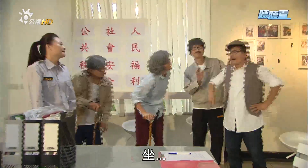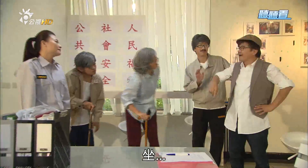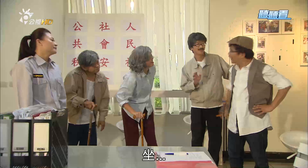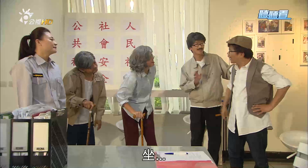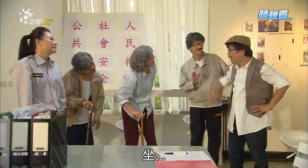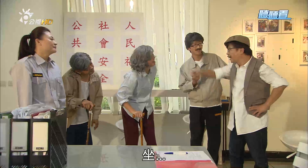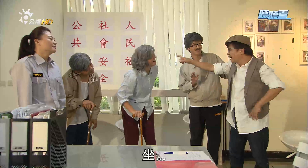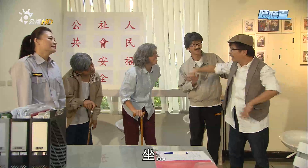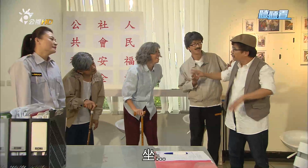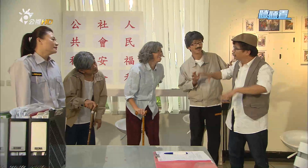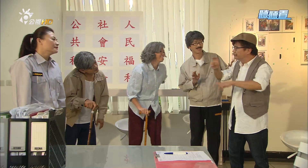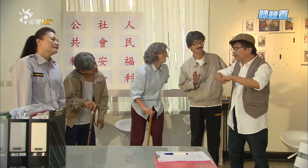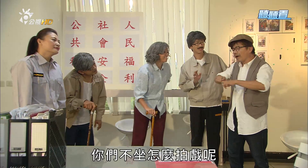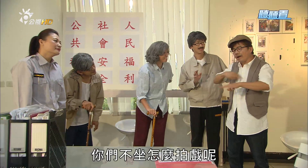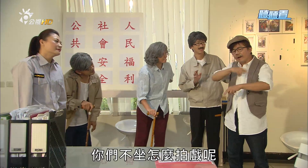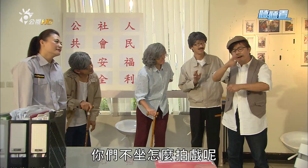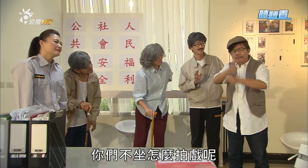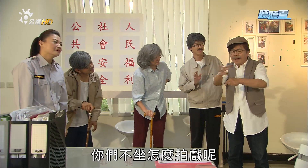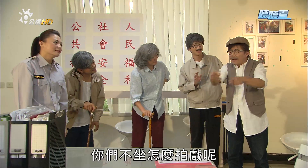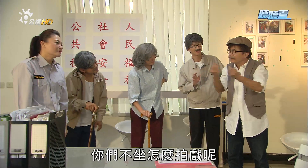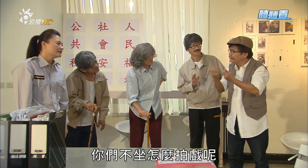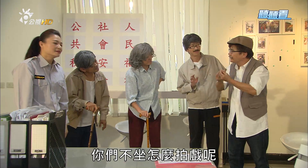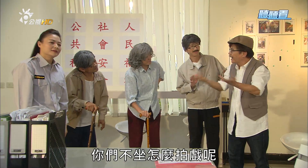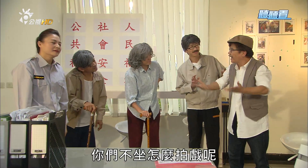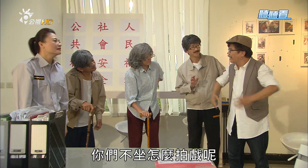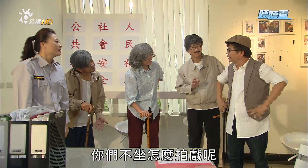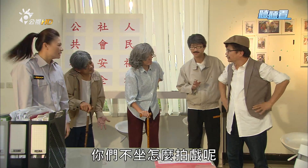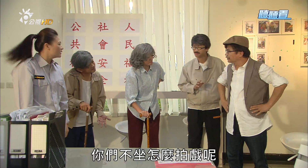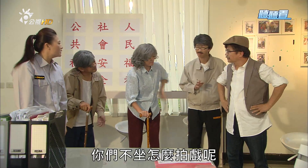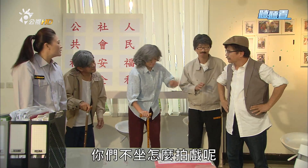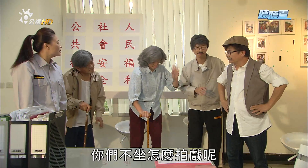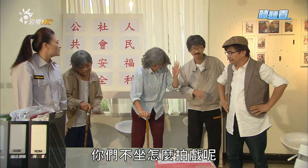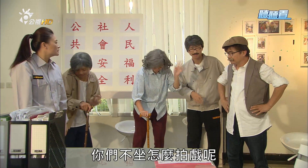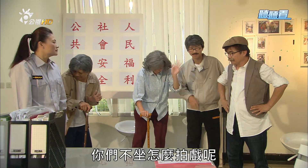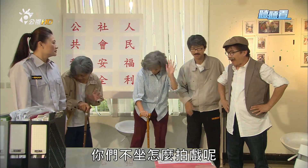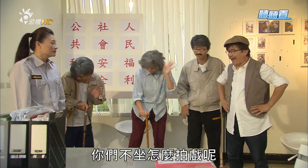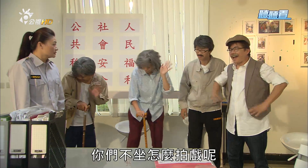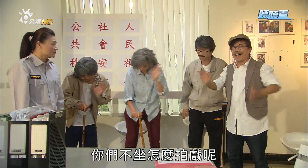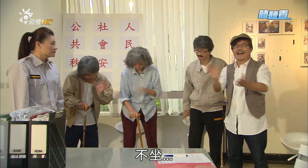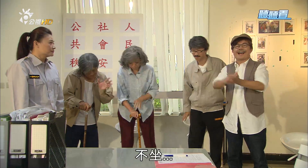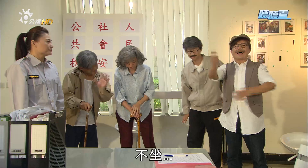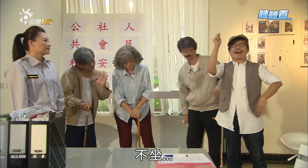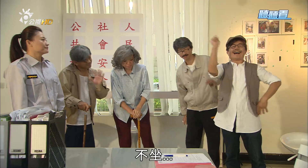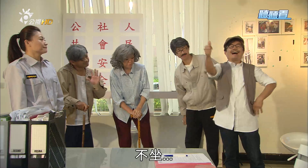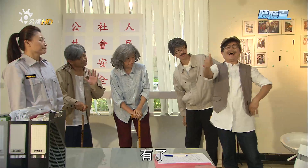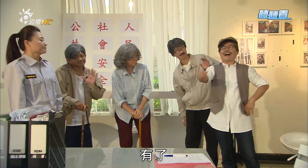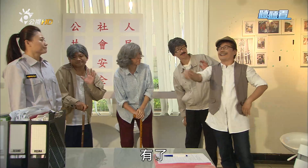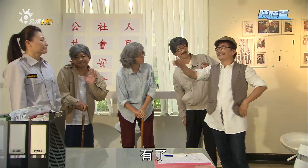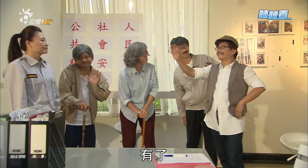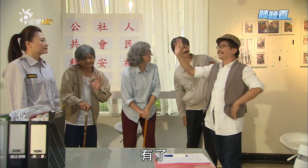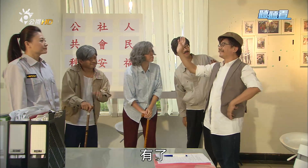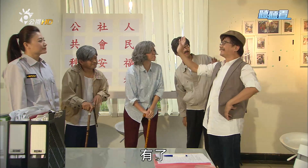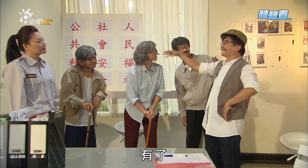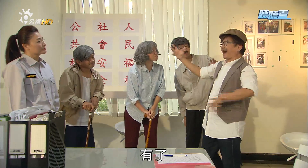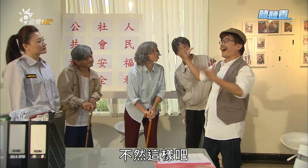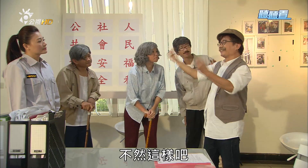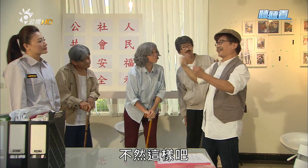不坐， 你们不坐怎么拍戏呢？ 不坐， 哎，有了。不然这样